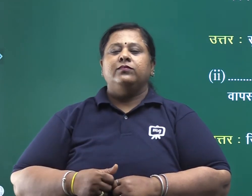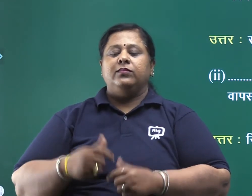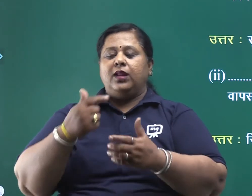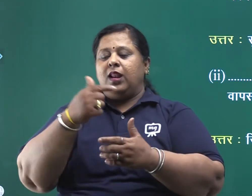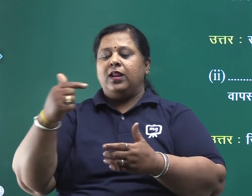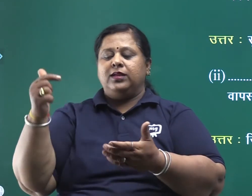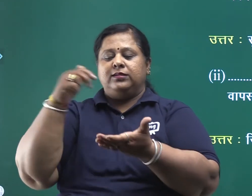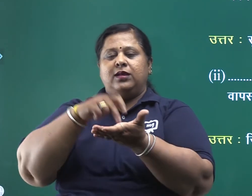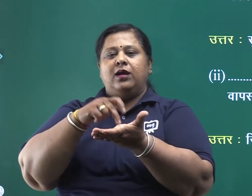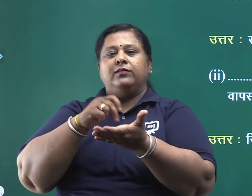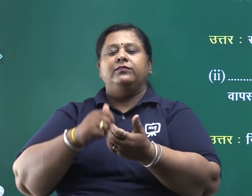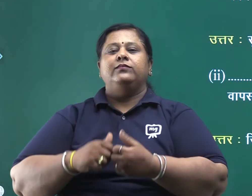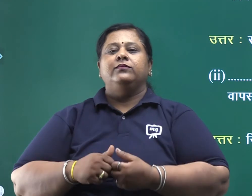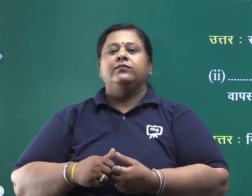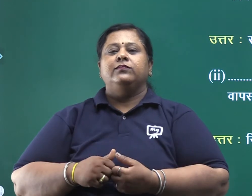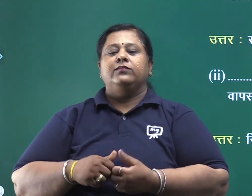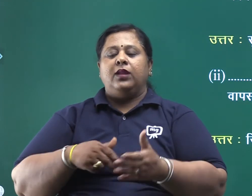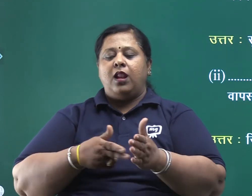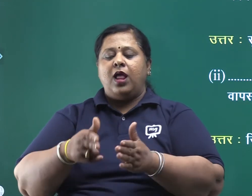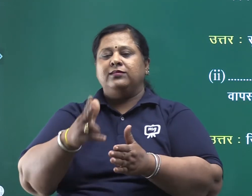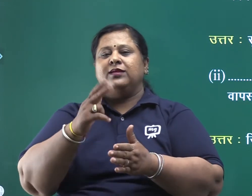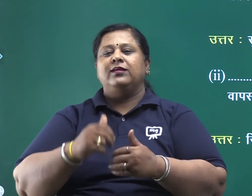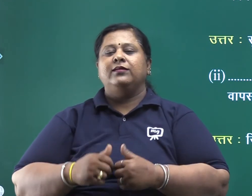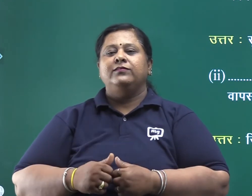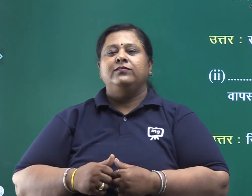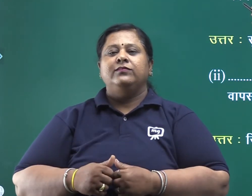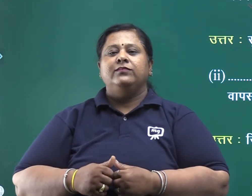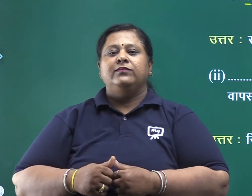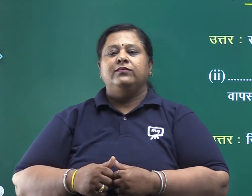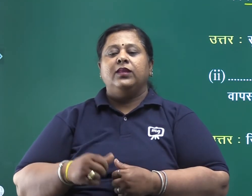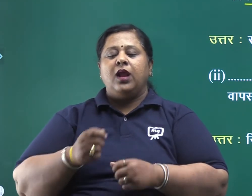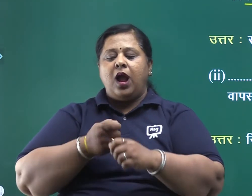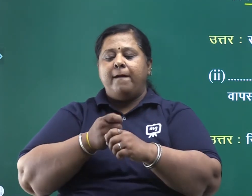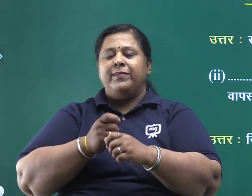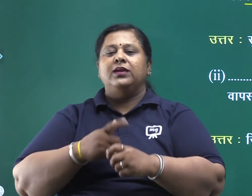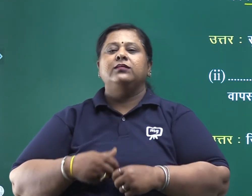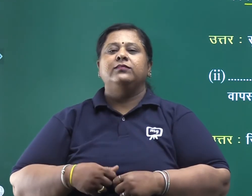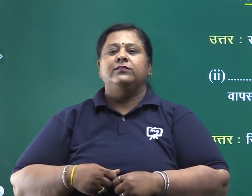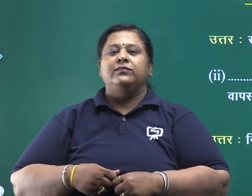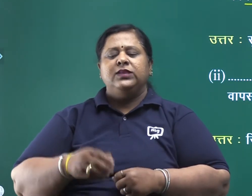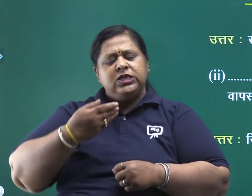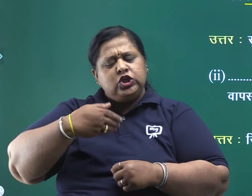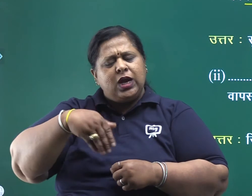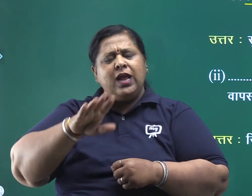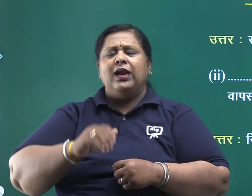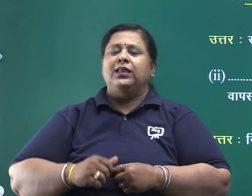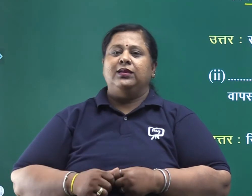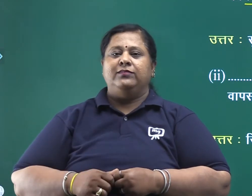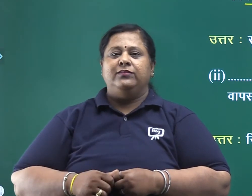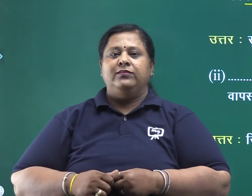रिक्त स्थान रास्ते से काम पर जाया करते